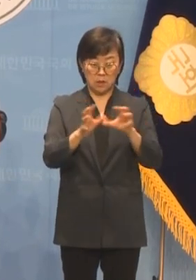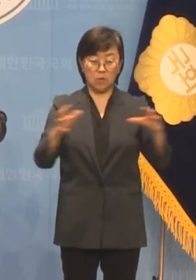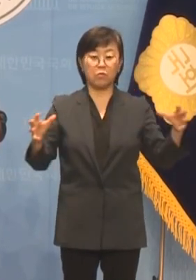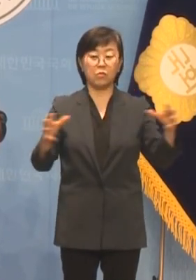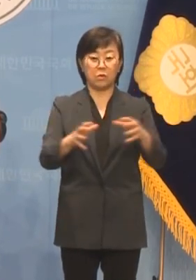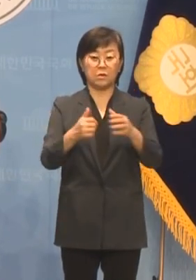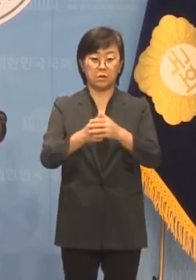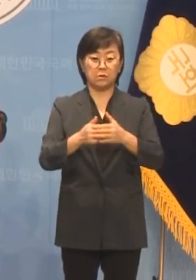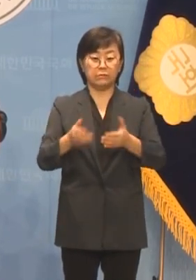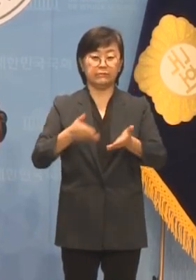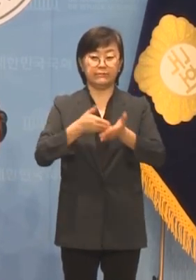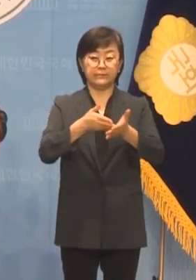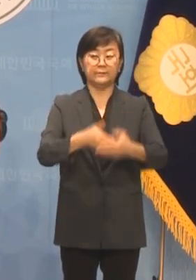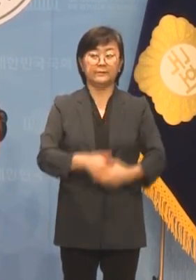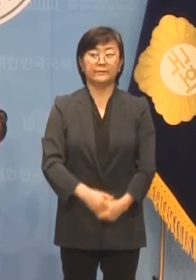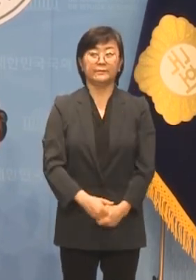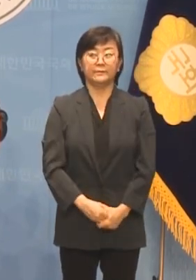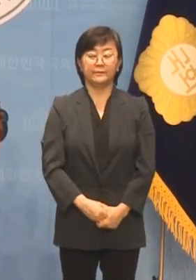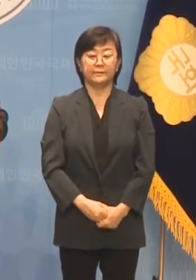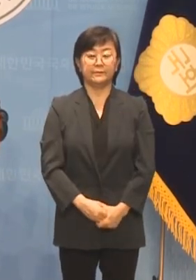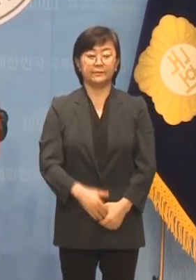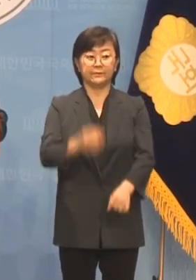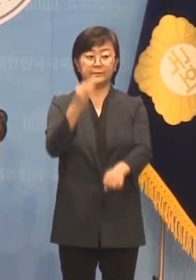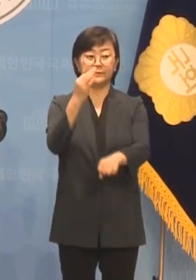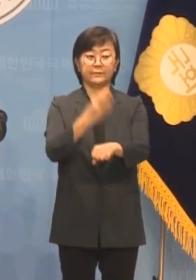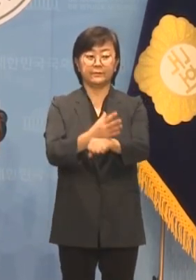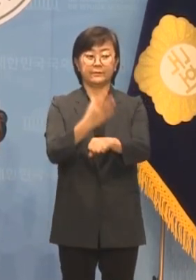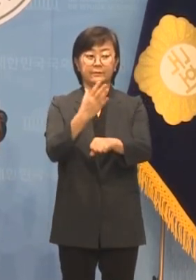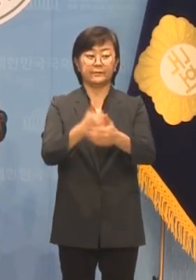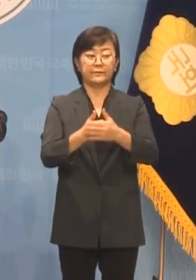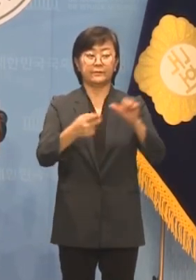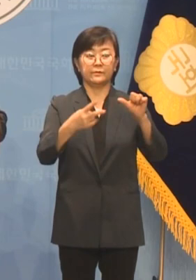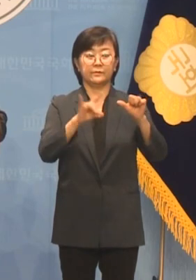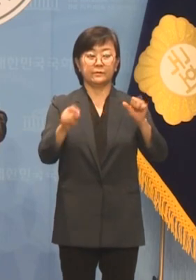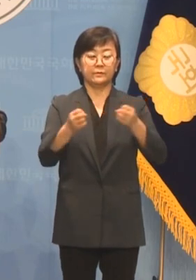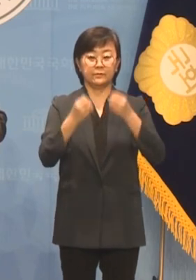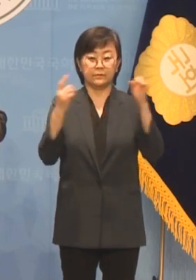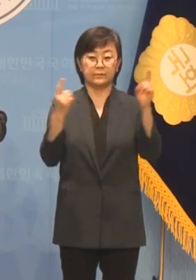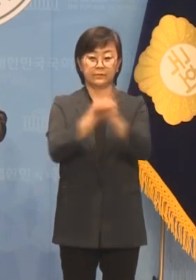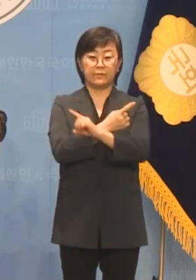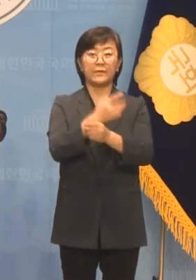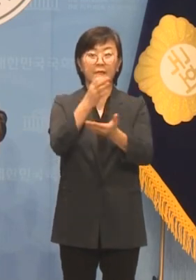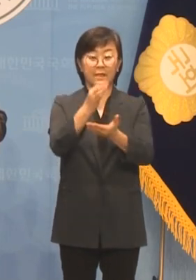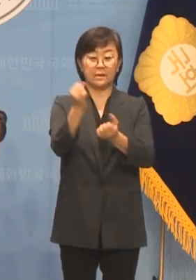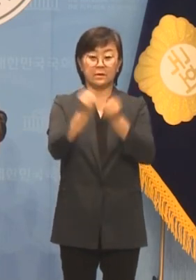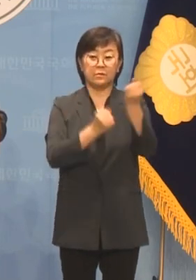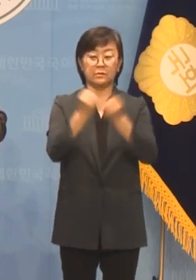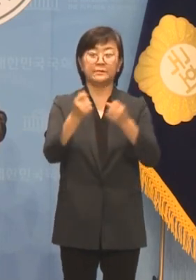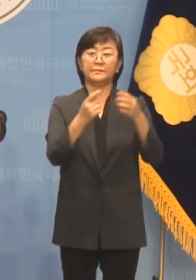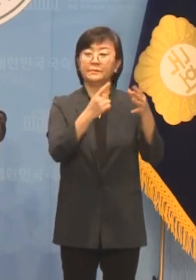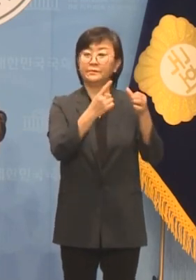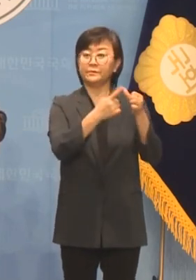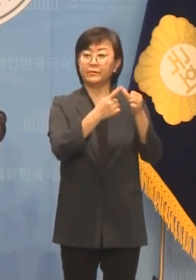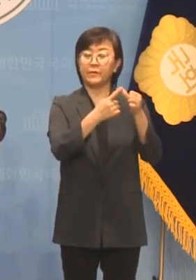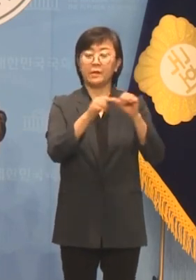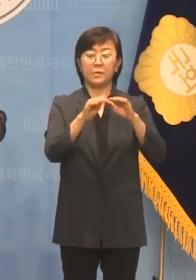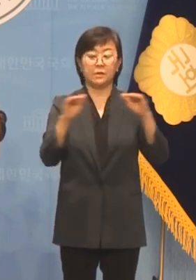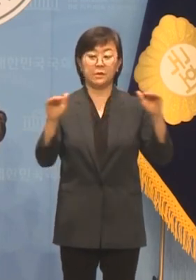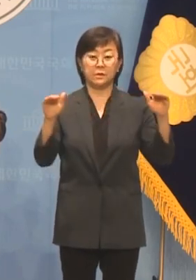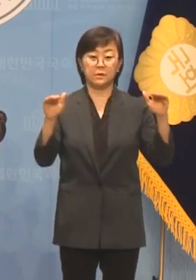모여주실 것을 요청합니다. 간단히 5대 핵심 가치를 말씀드리겠습니다. 첫 번째,